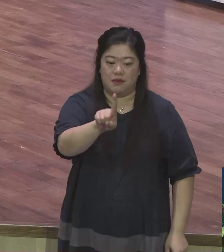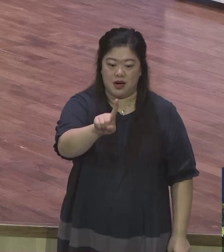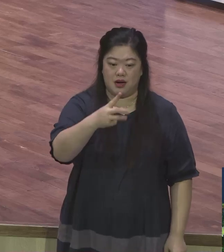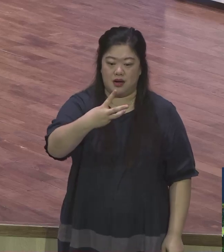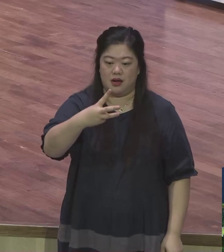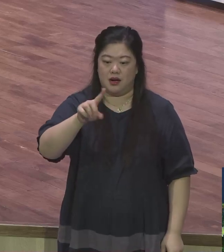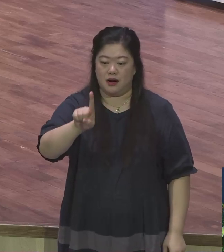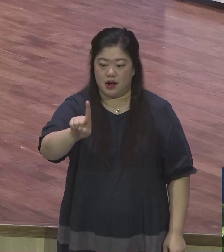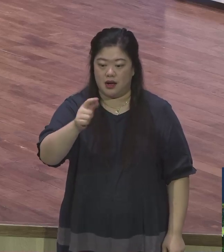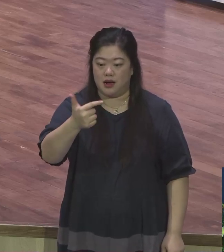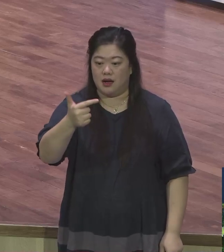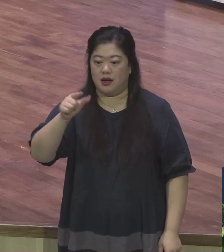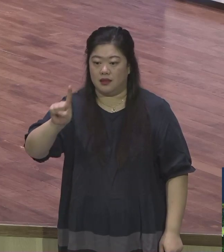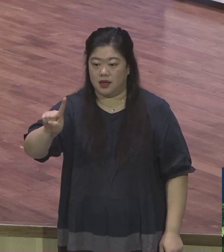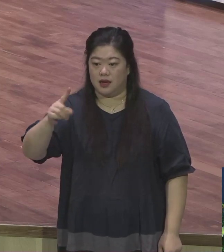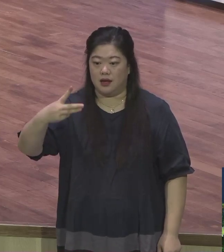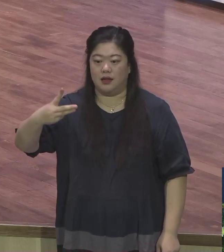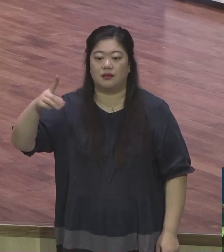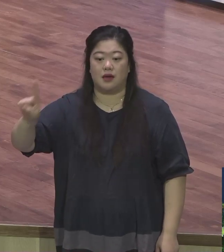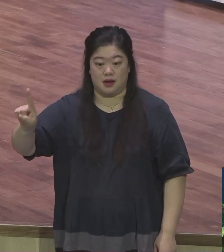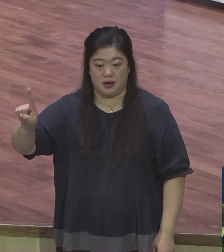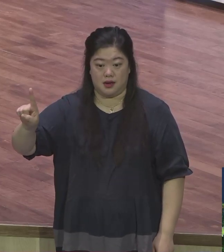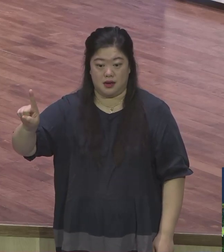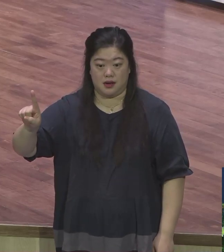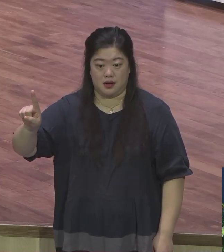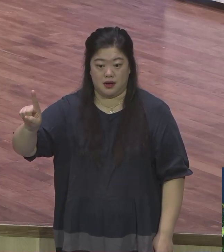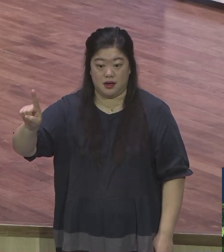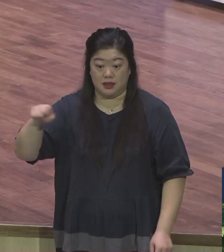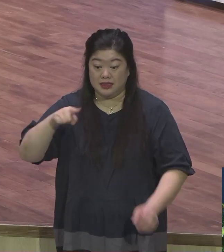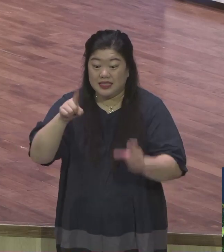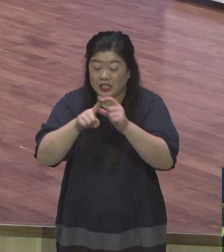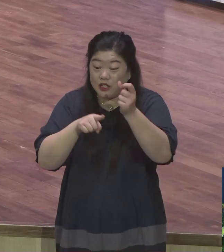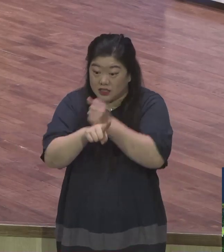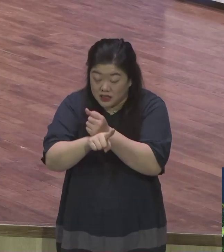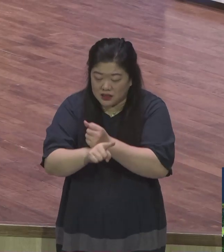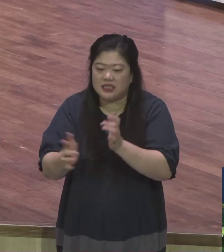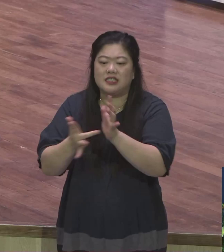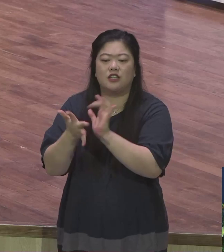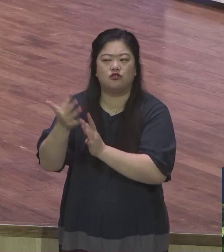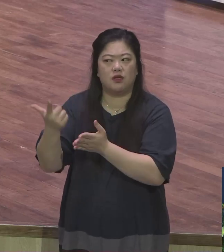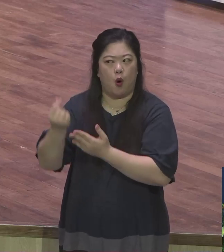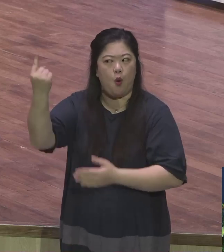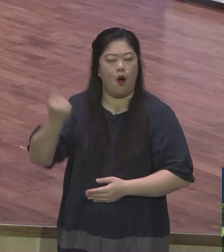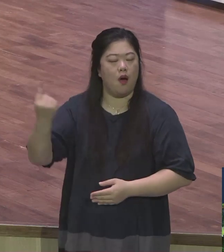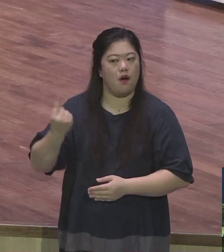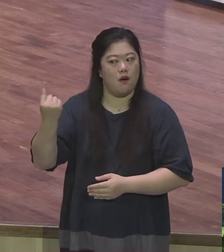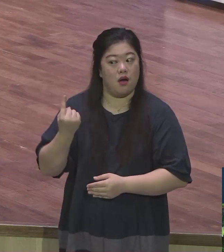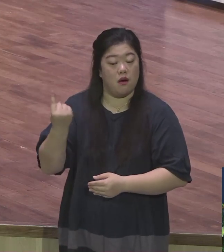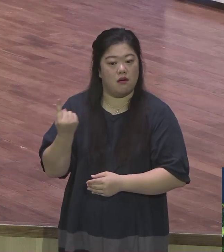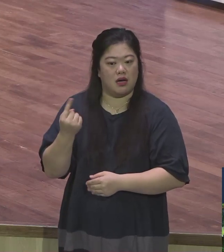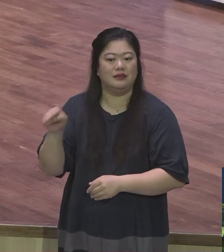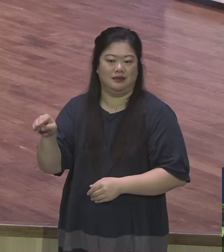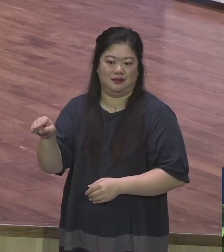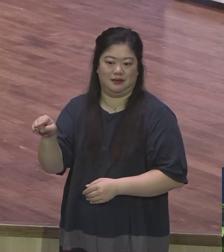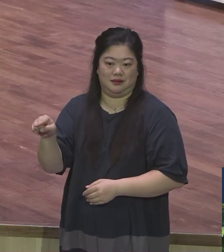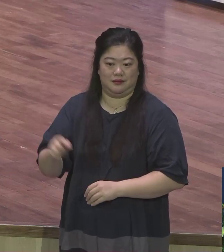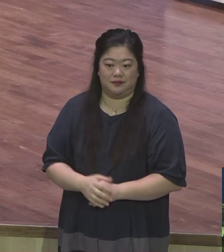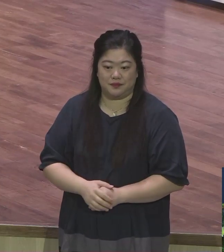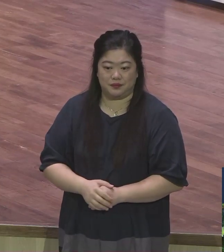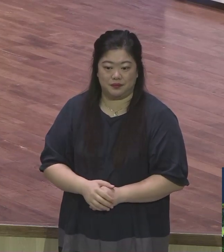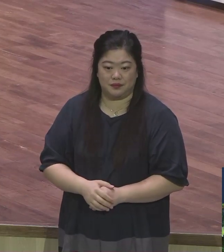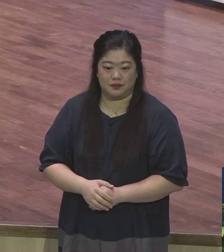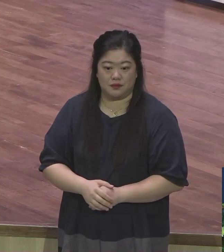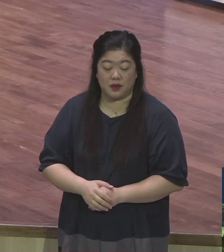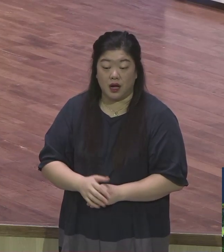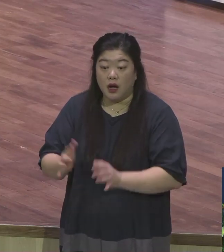마라나타 마라나타가 뭐냐 예수님 곧 오십니다. 이런 정말 신앙 가지고 신앙생활을 했어요. 오늘